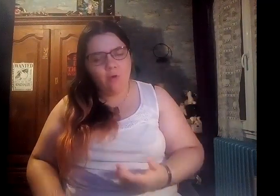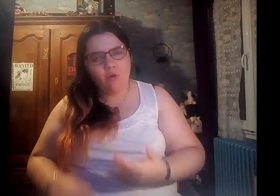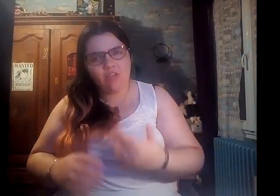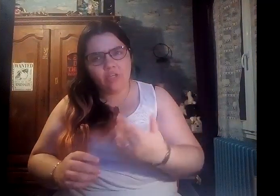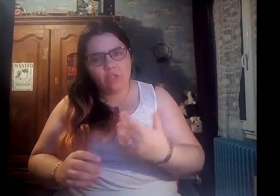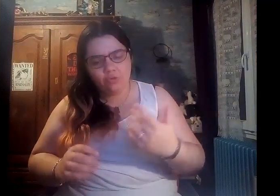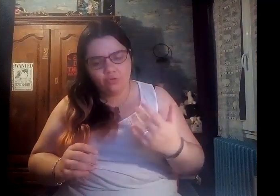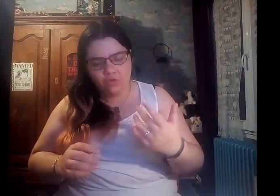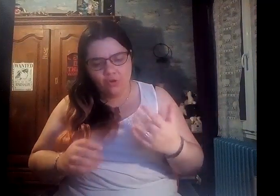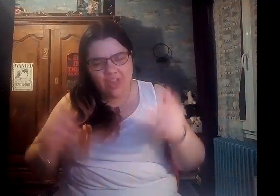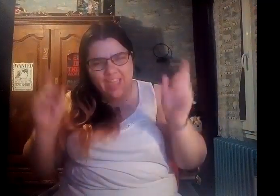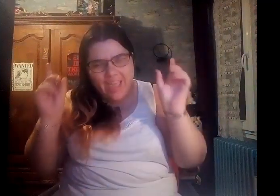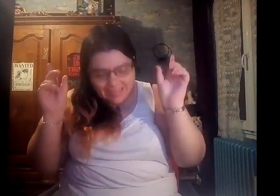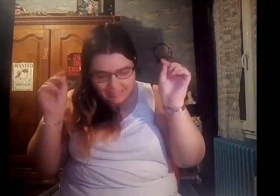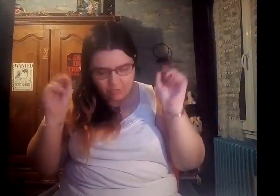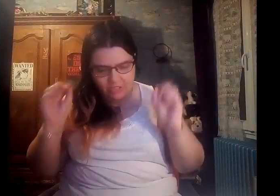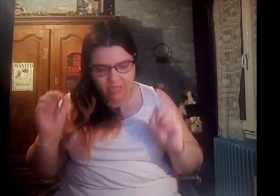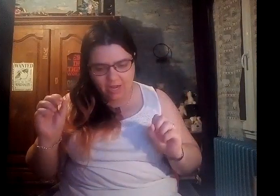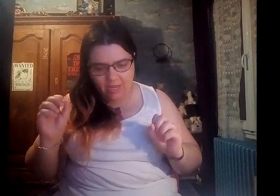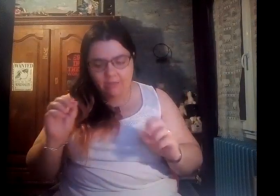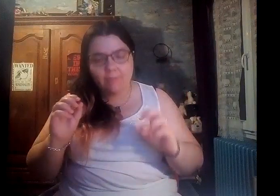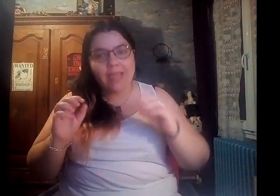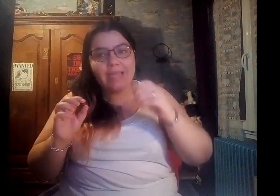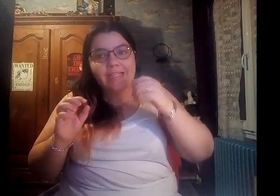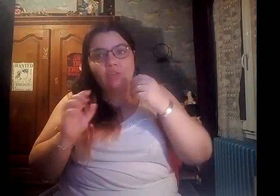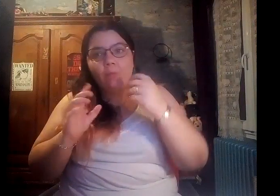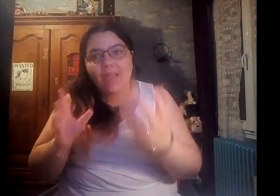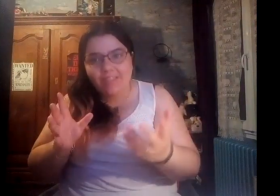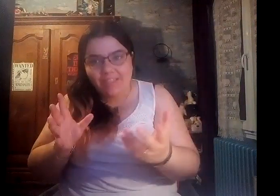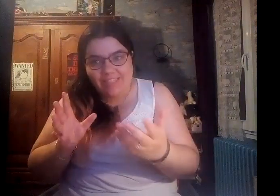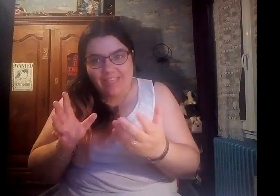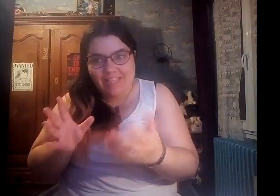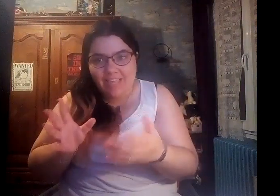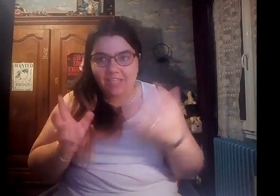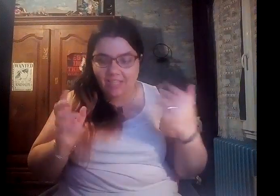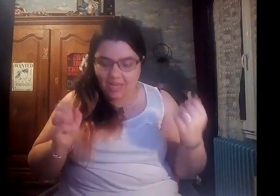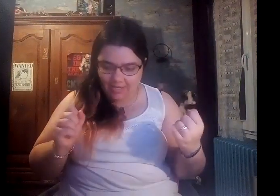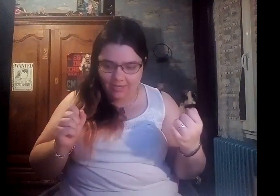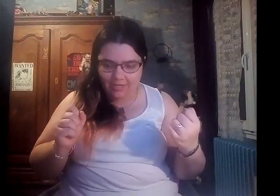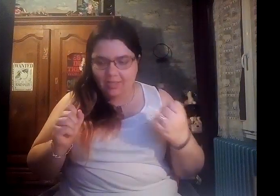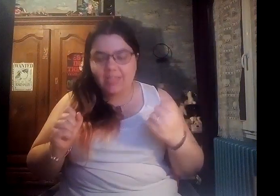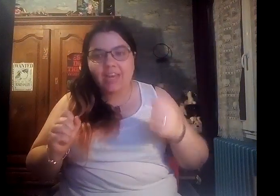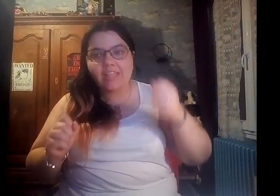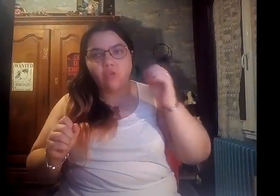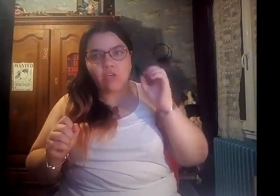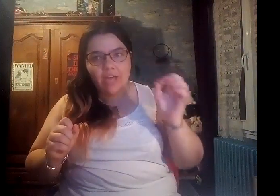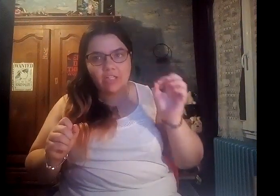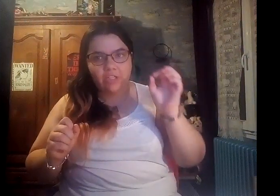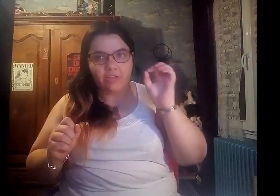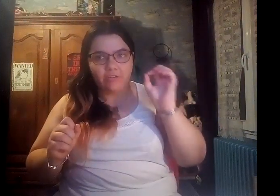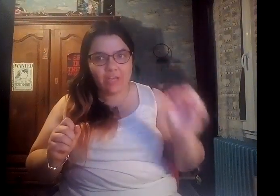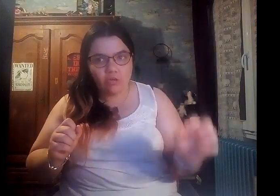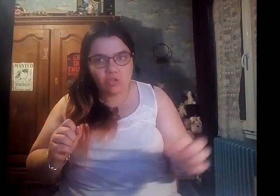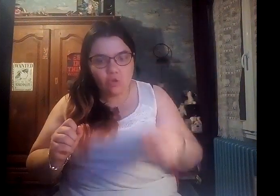qu'ils jugent essentiel mais isomètes certains détails quel est ce cache dans un costume